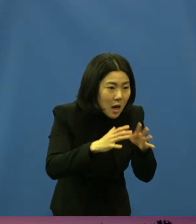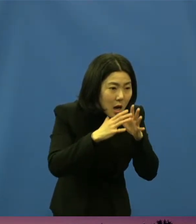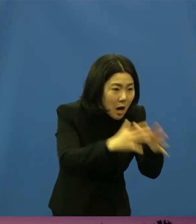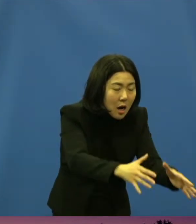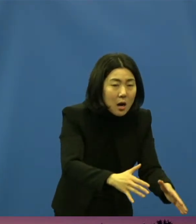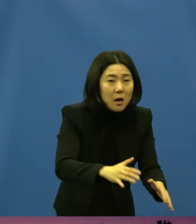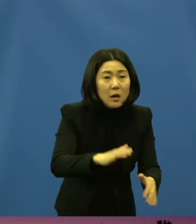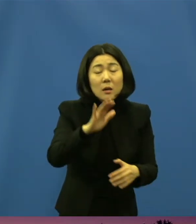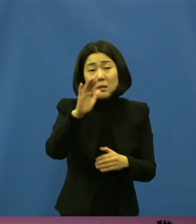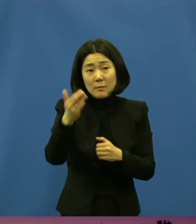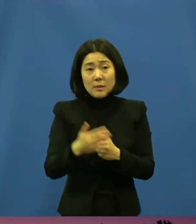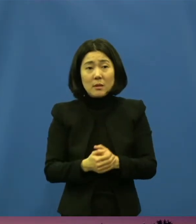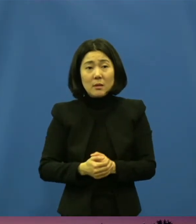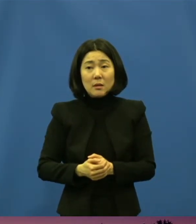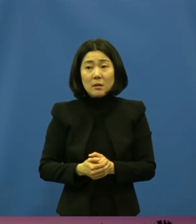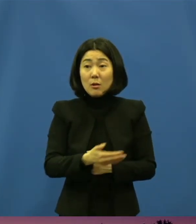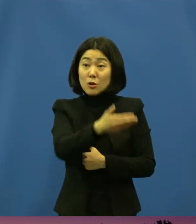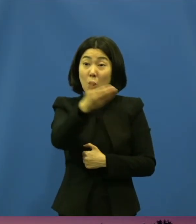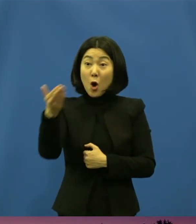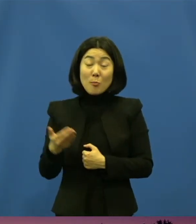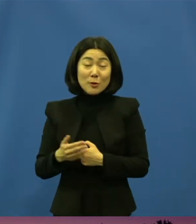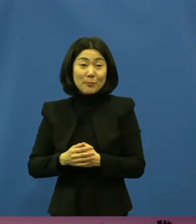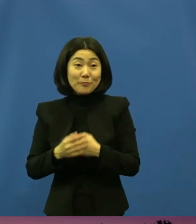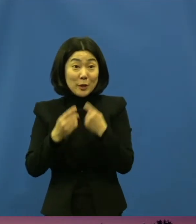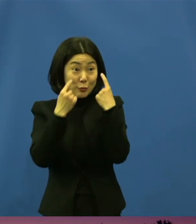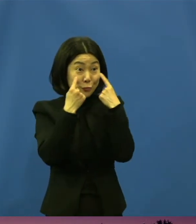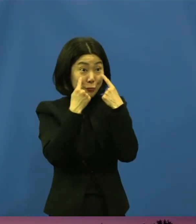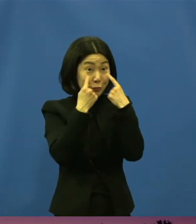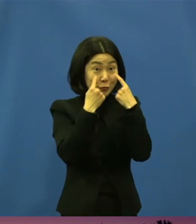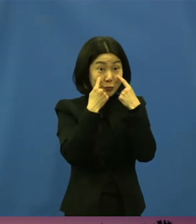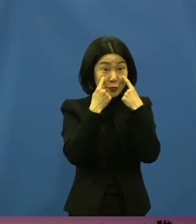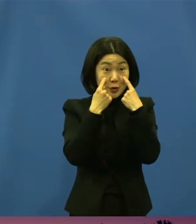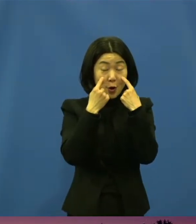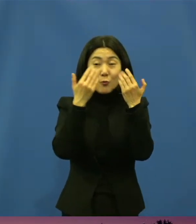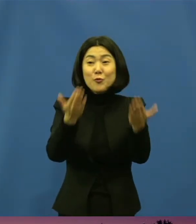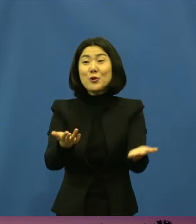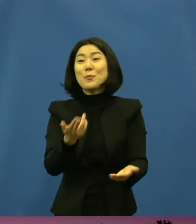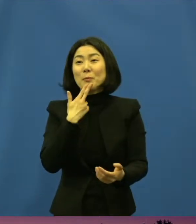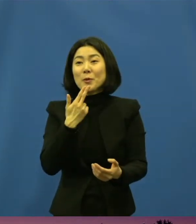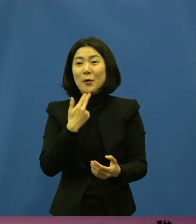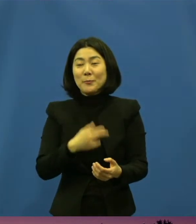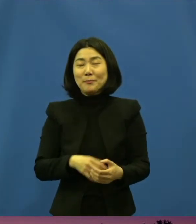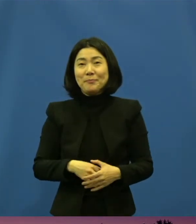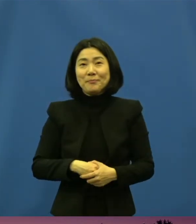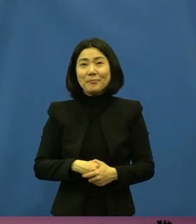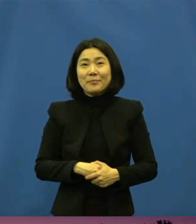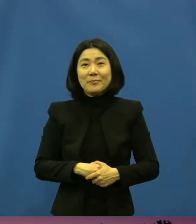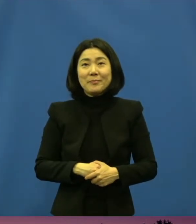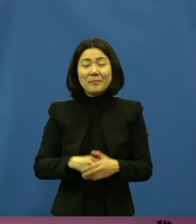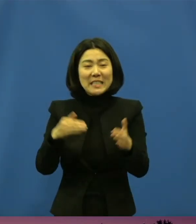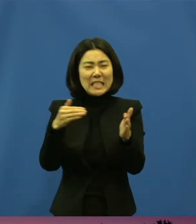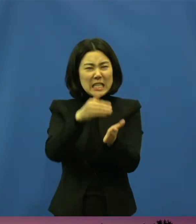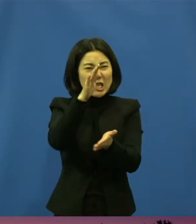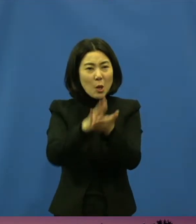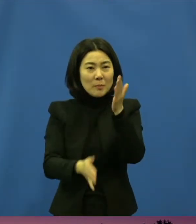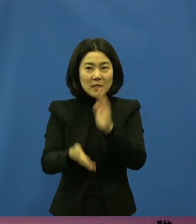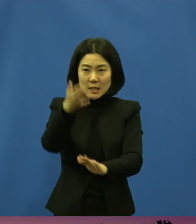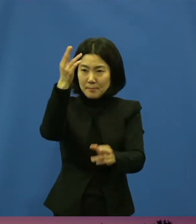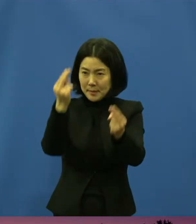얼마나. 우리 눈이 잠시도 가만히 있지 못해요. 계속 보는 거죠. 또 뭘 해요? 끊임없이 비교하는 거예요.